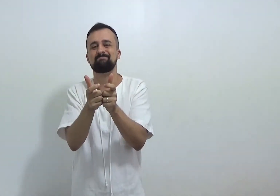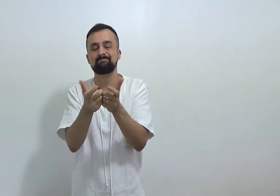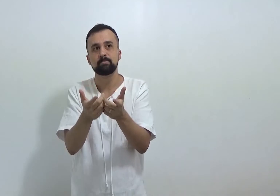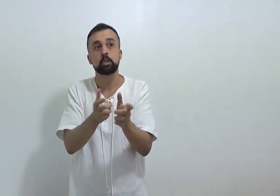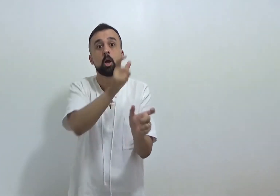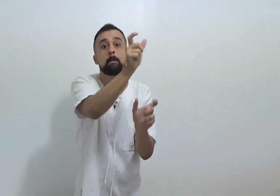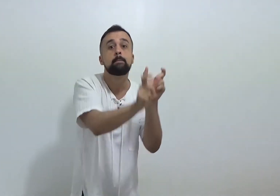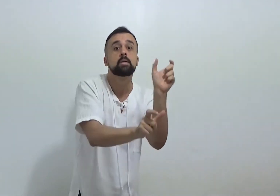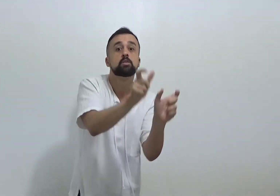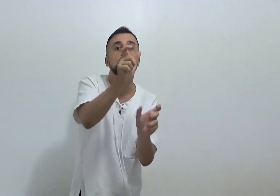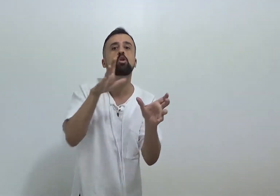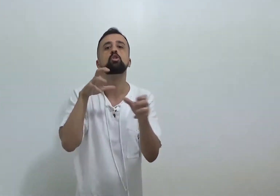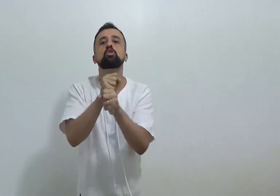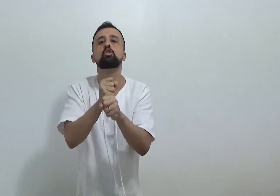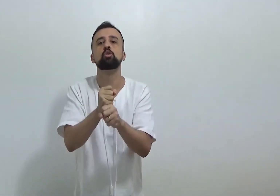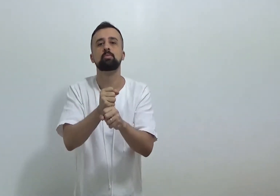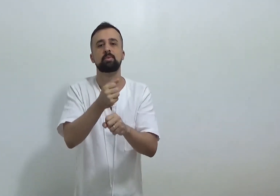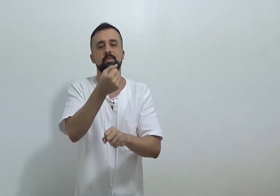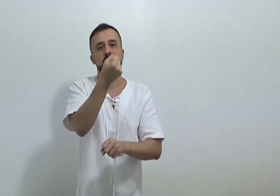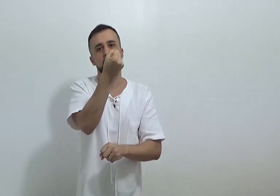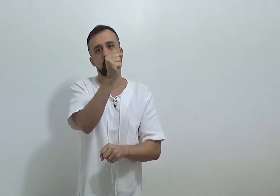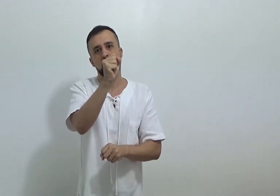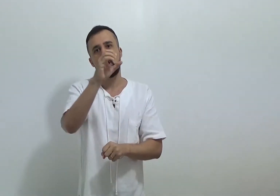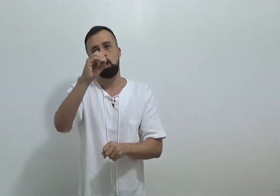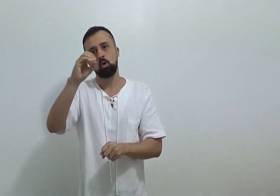os números reduziram.